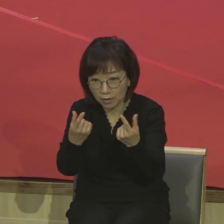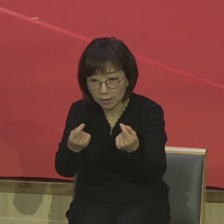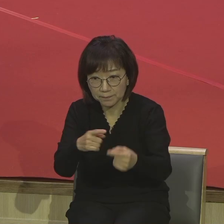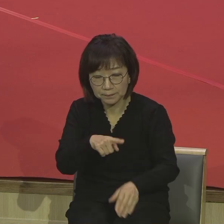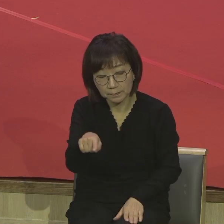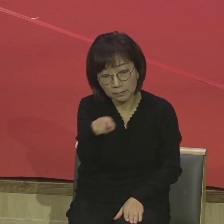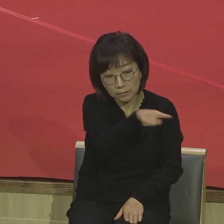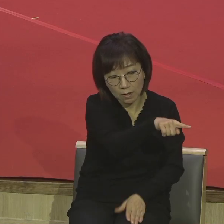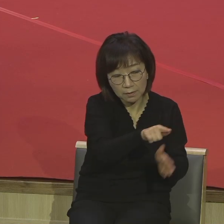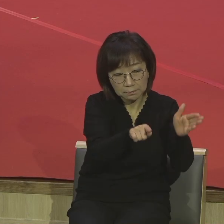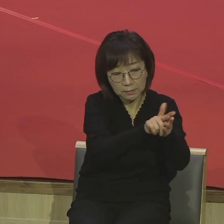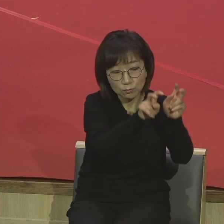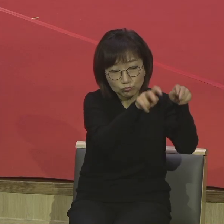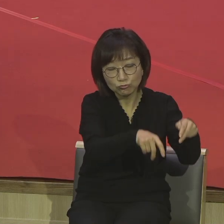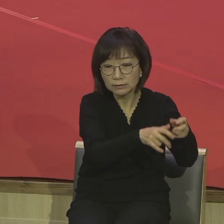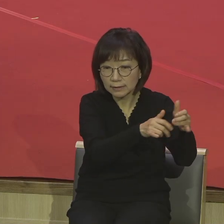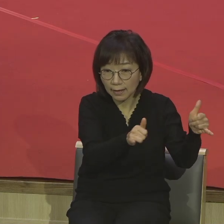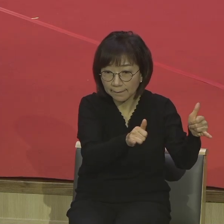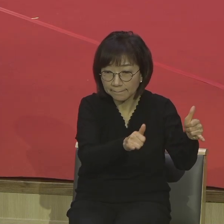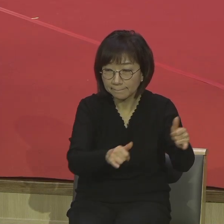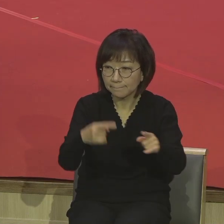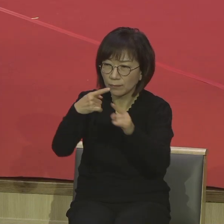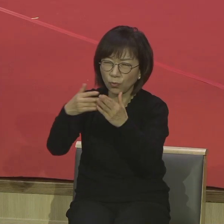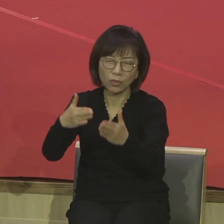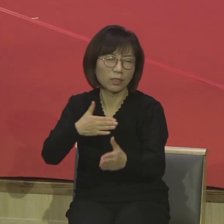있는 영혼들이 여러분 주위에 쫙 깔려있다.